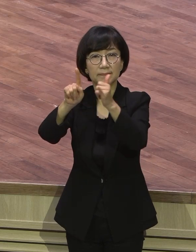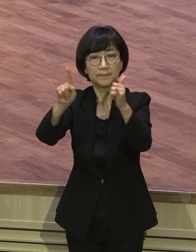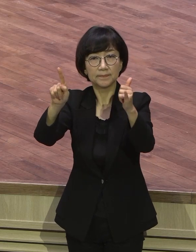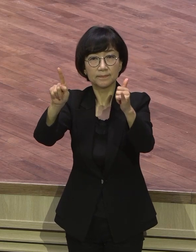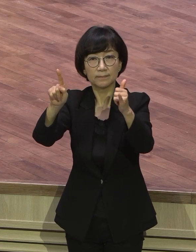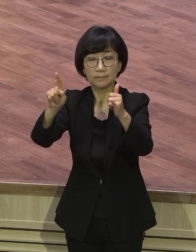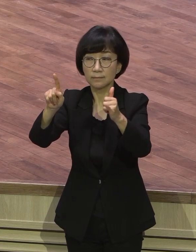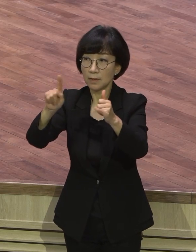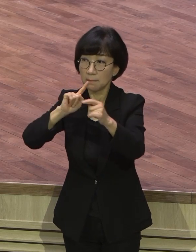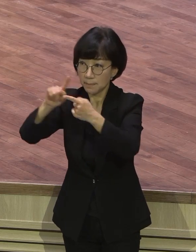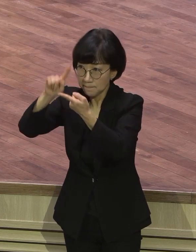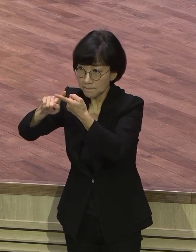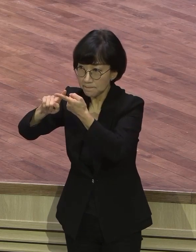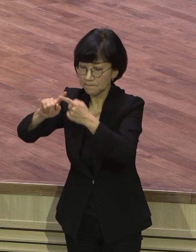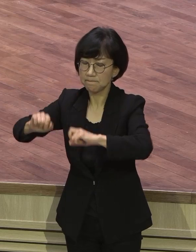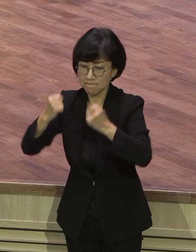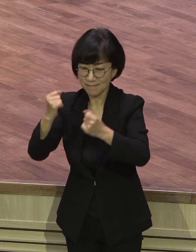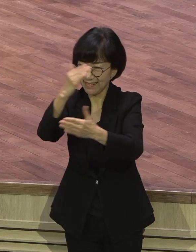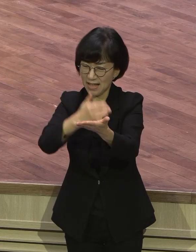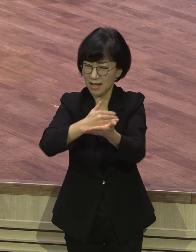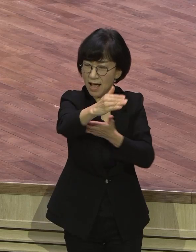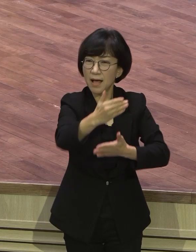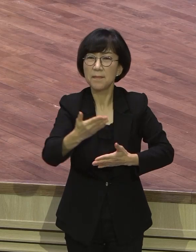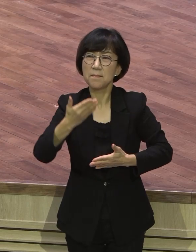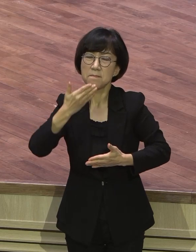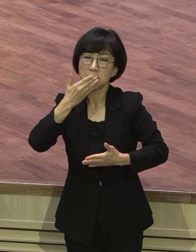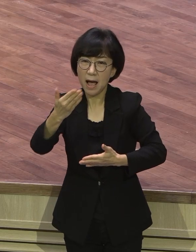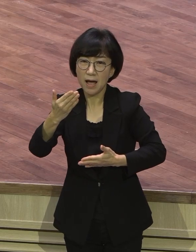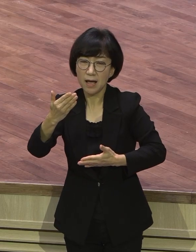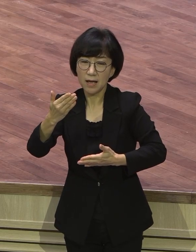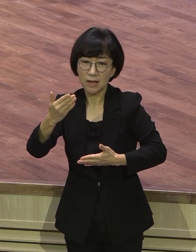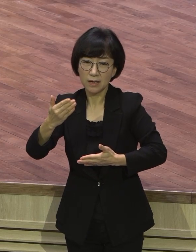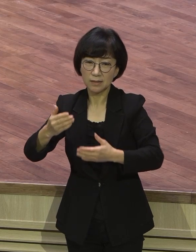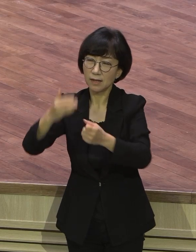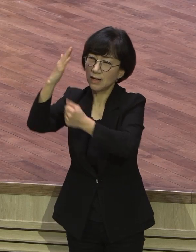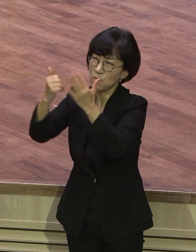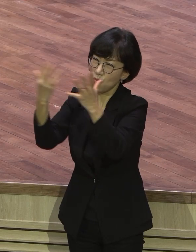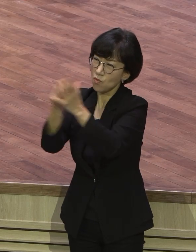그들을 쫓아내겠습니다. 하나님의 절대를 죽고 믿었어요.